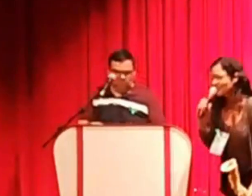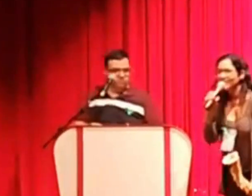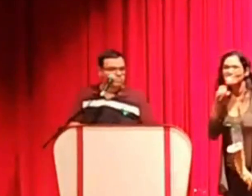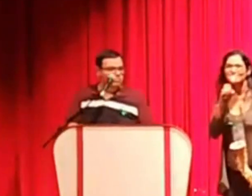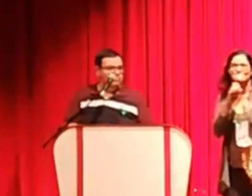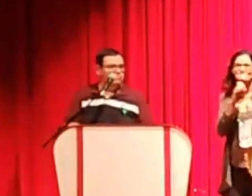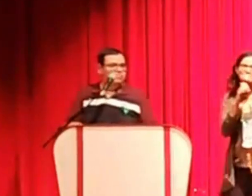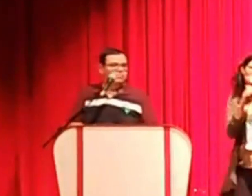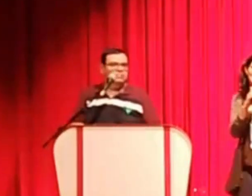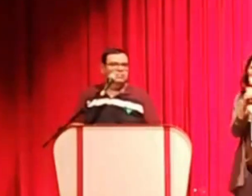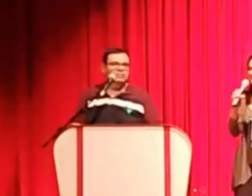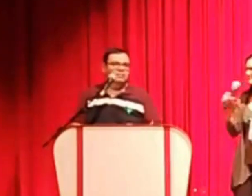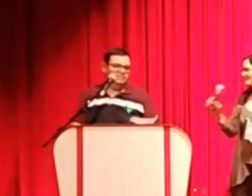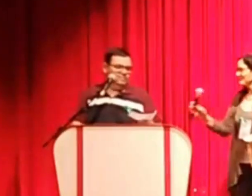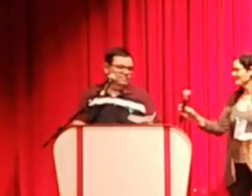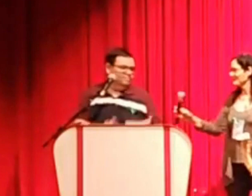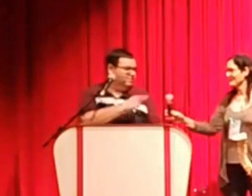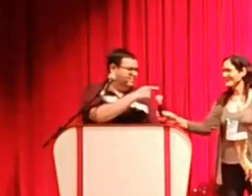Acho que era isso.